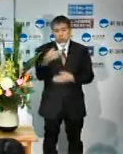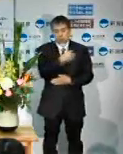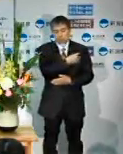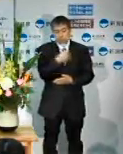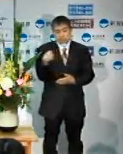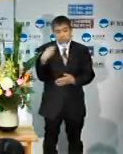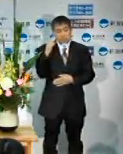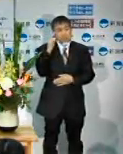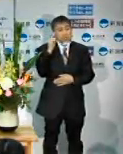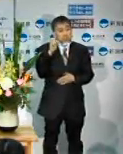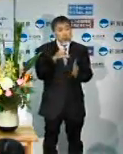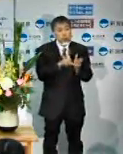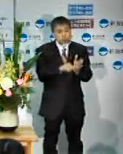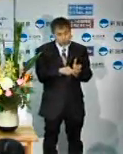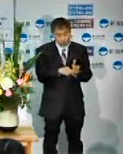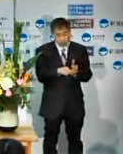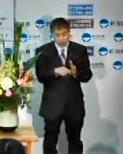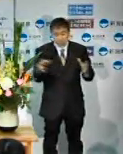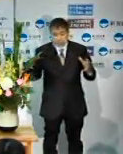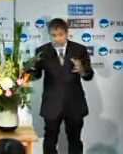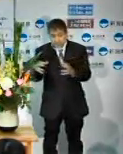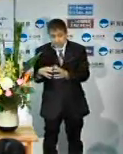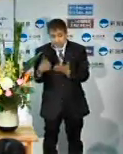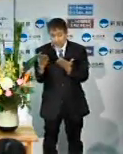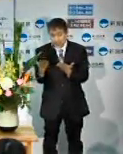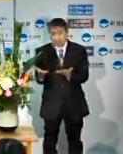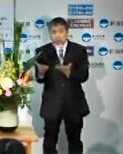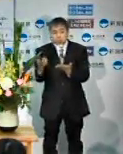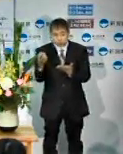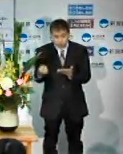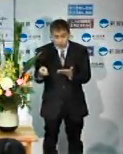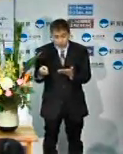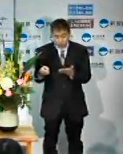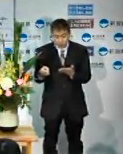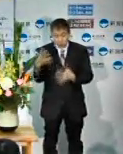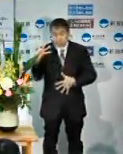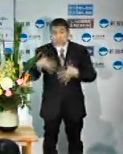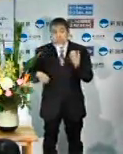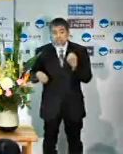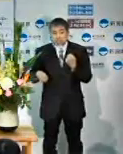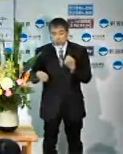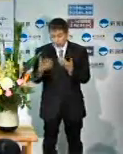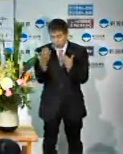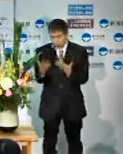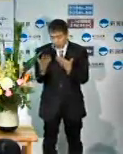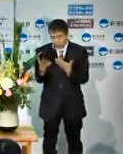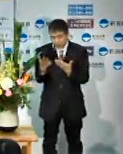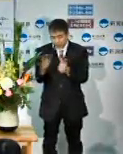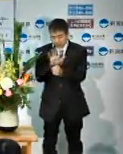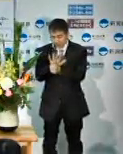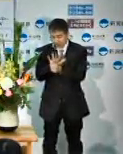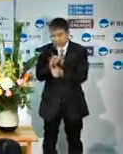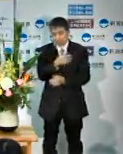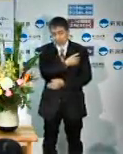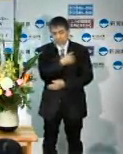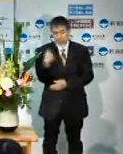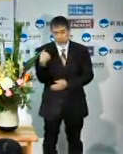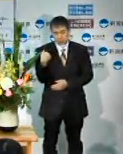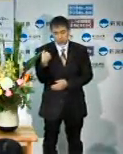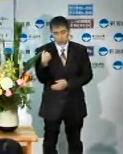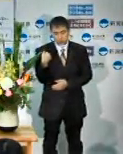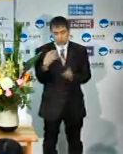の学びを支えていくことができるわけで、まあ、そうした場面でこのデジタルという技術が